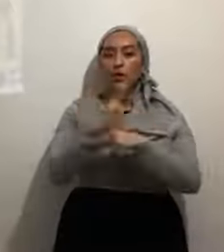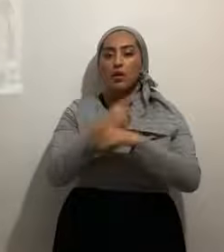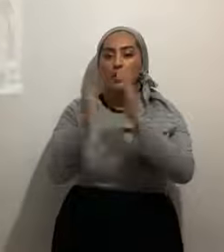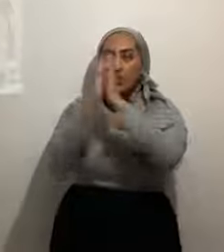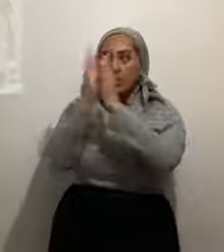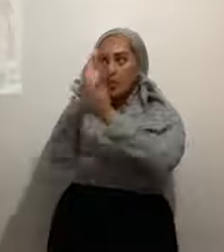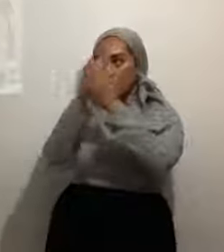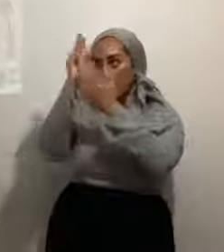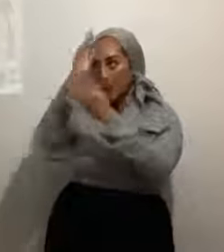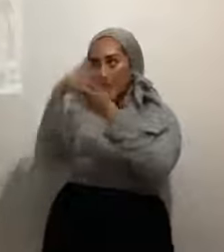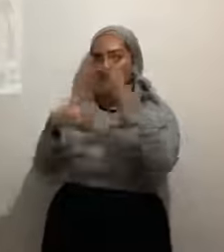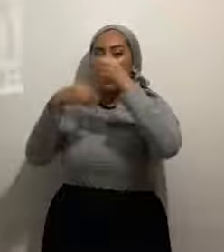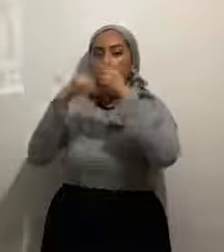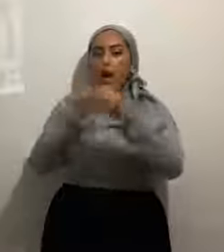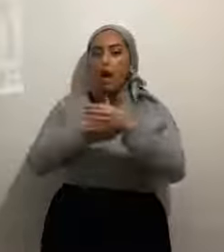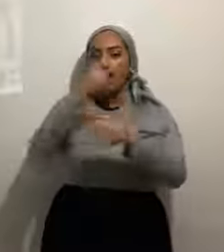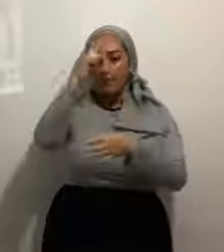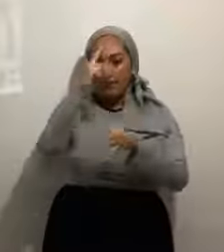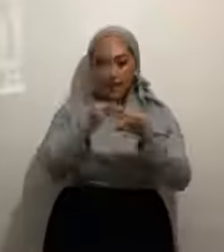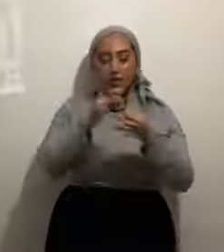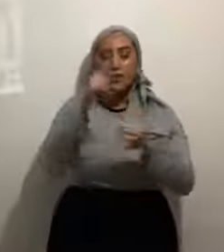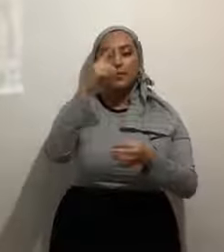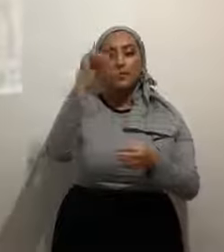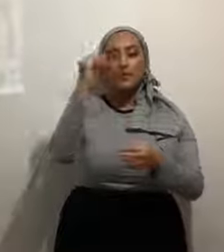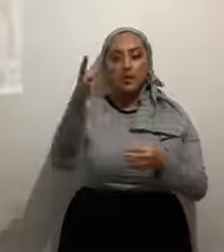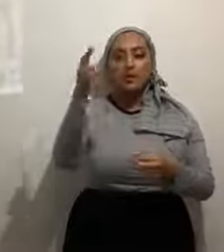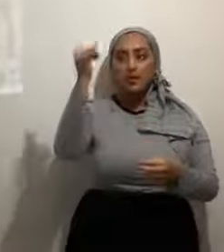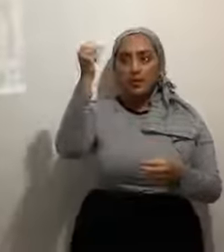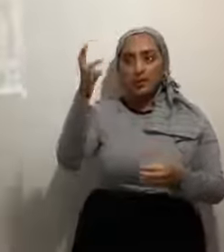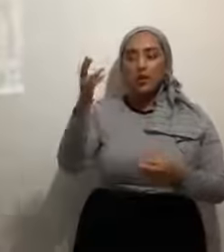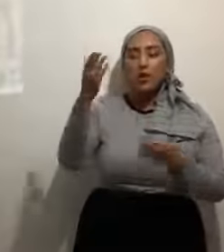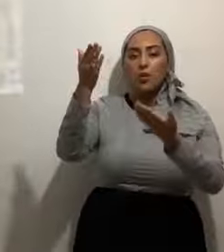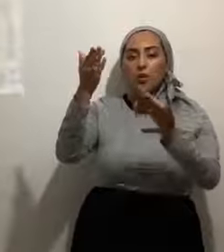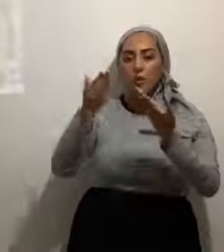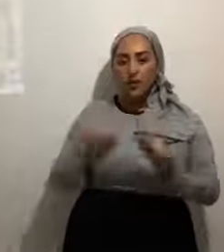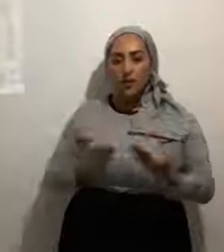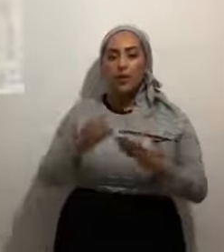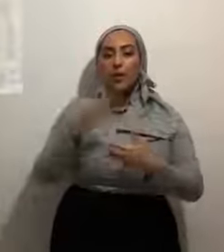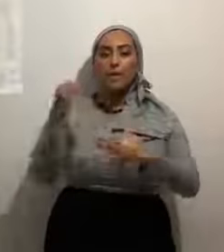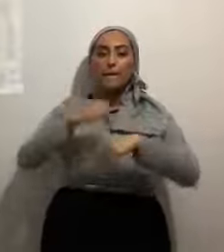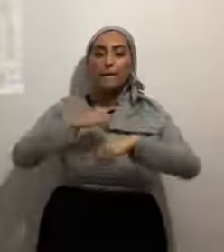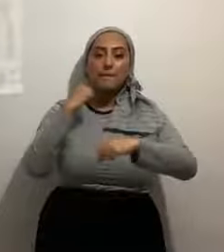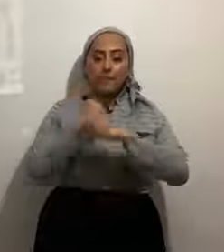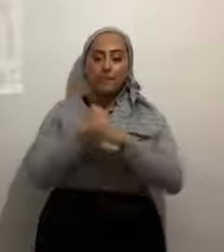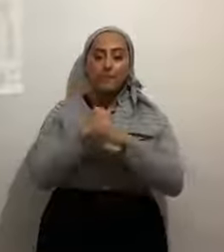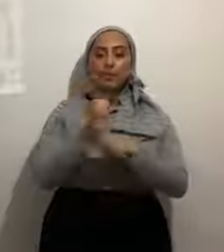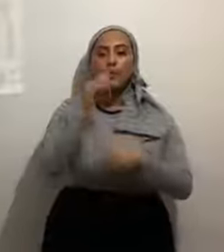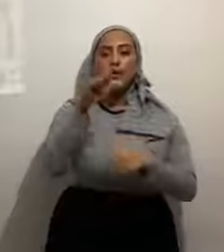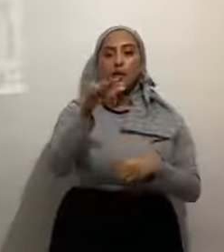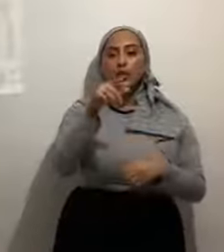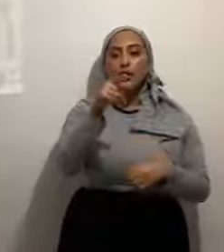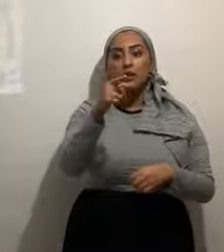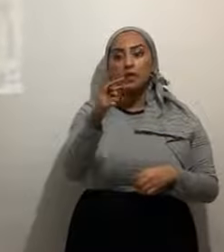que nos aumente la fe, porque Yahweh, quien es Yahshua, es el proveedor y el protector. Oiga, Roe, a mí me enseñaron que